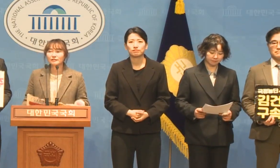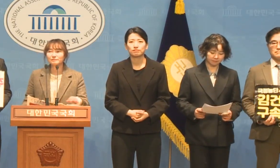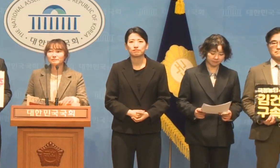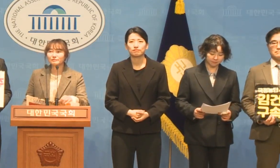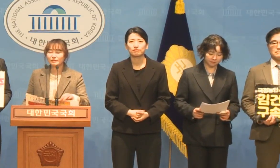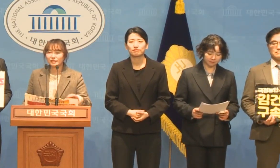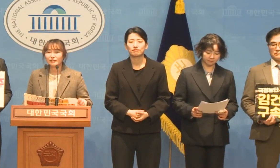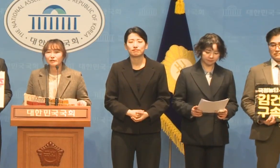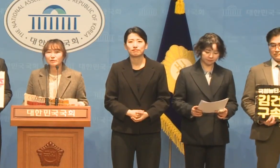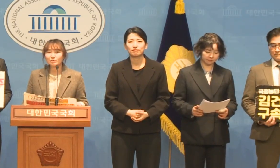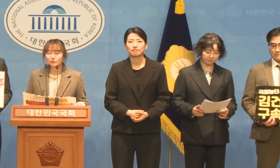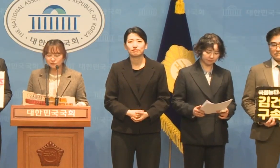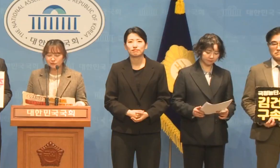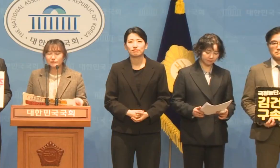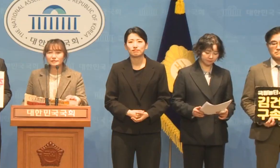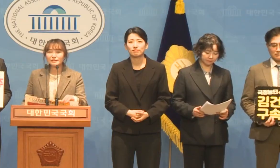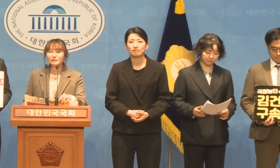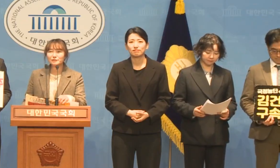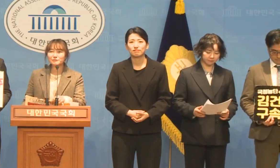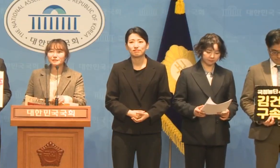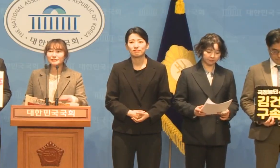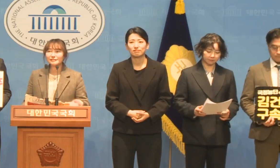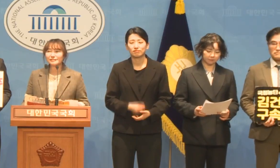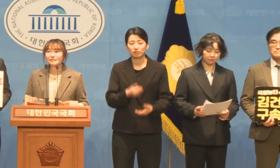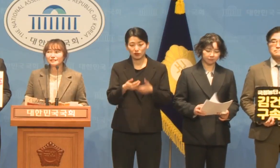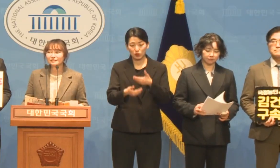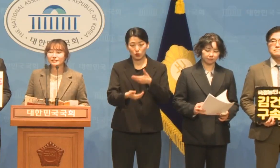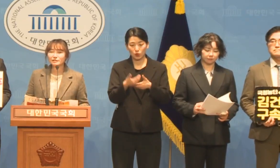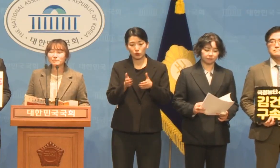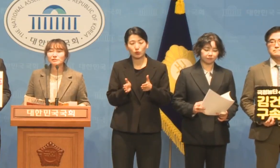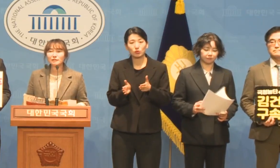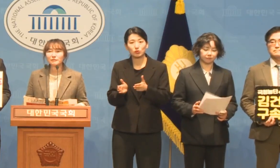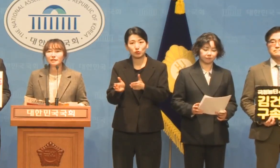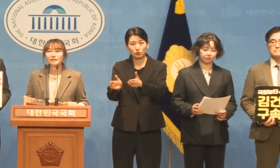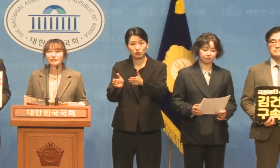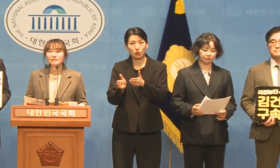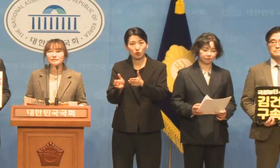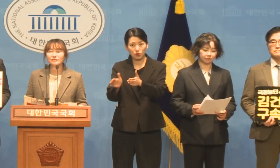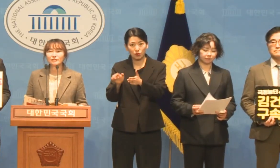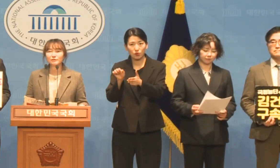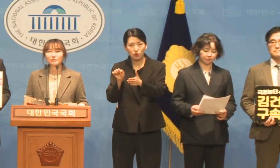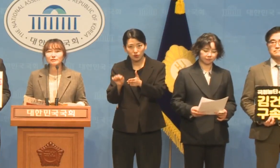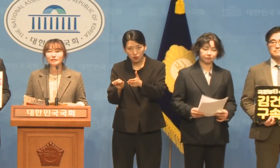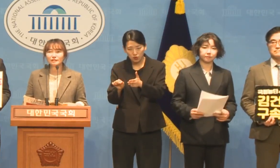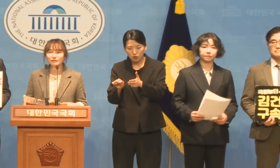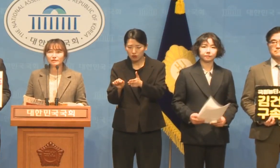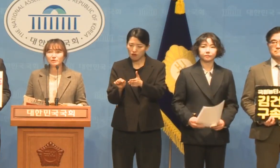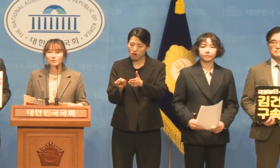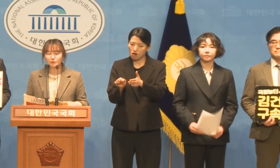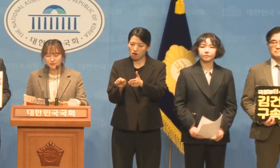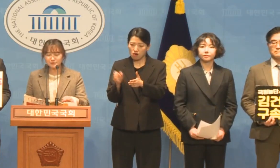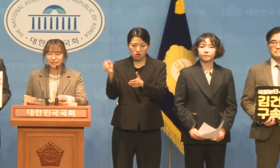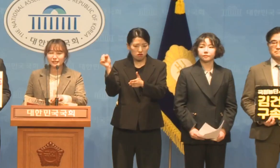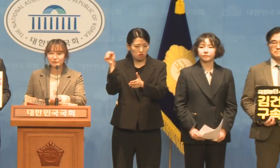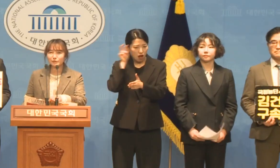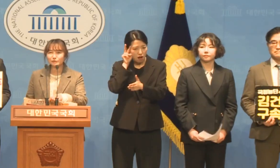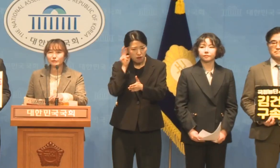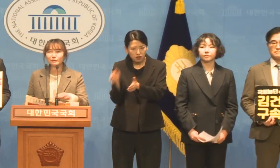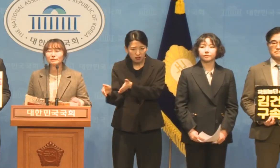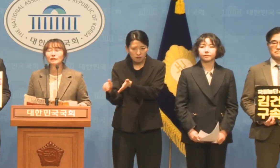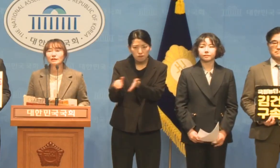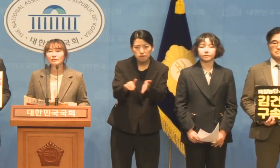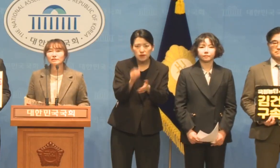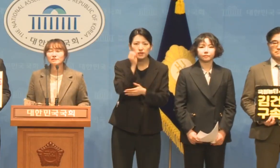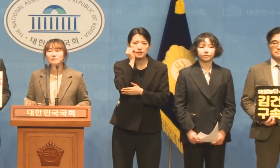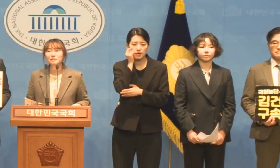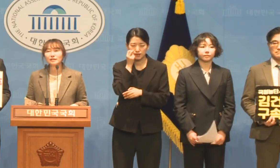네, 고속도로 싸움을 주민들과 함께 진행해온 고속도로 전사